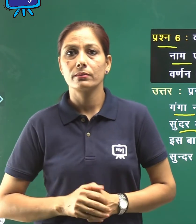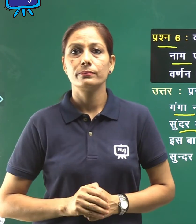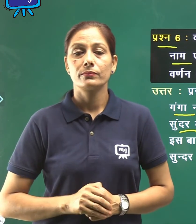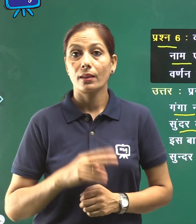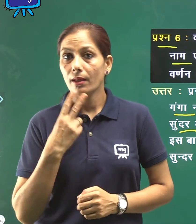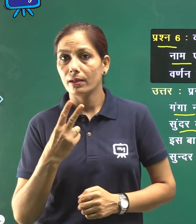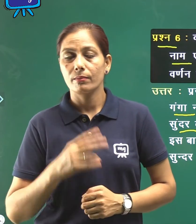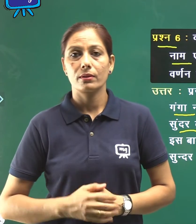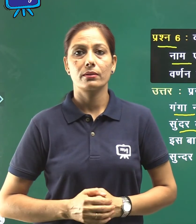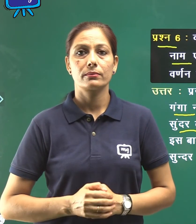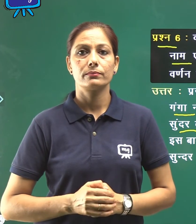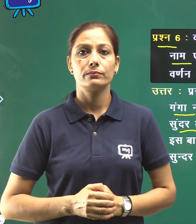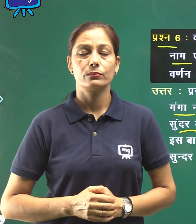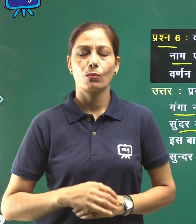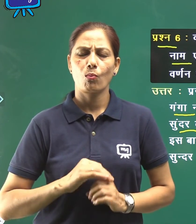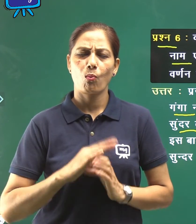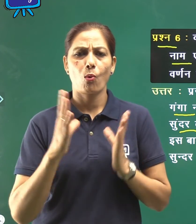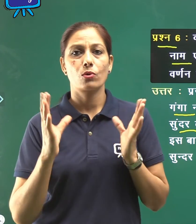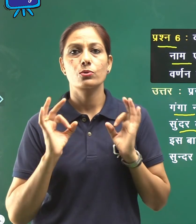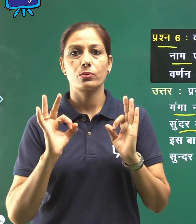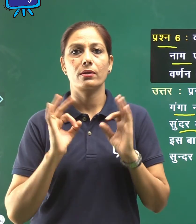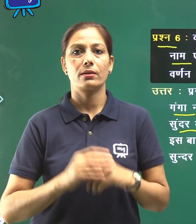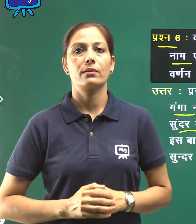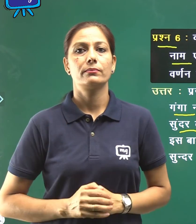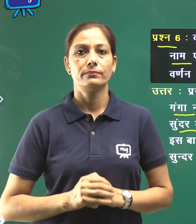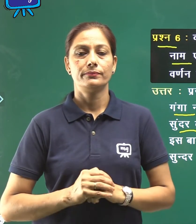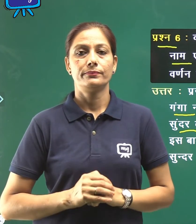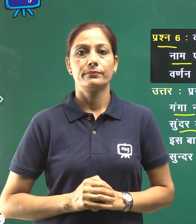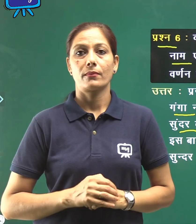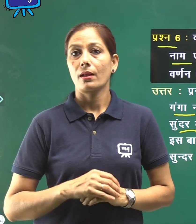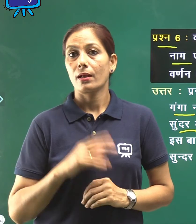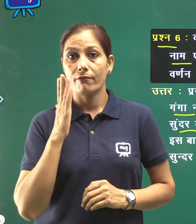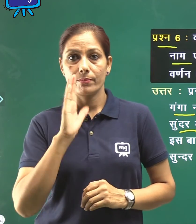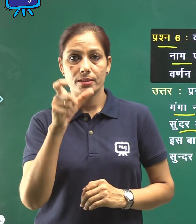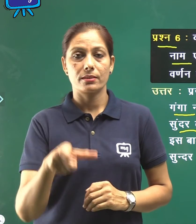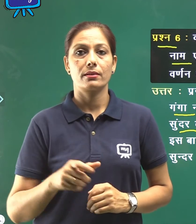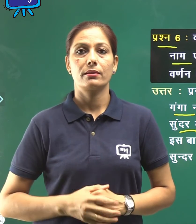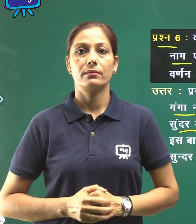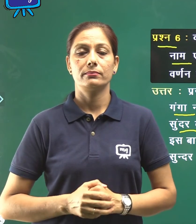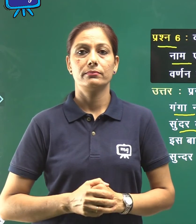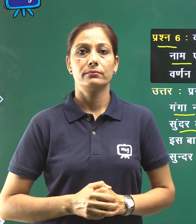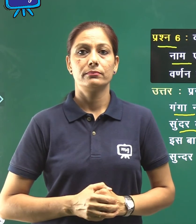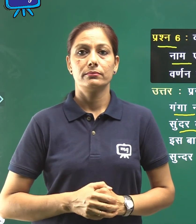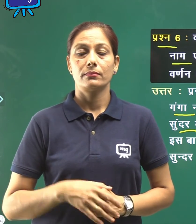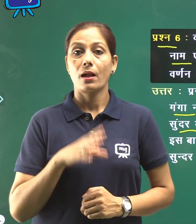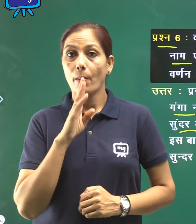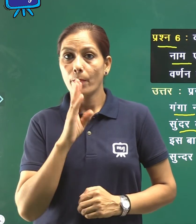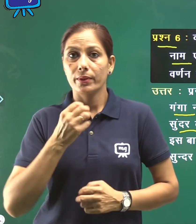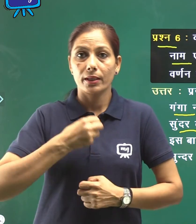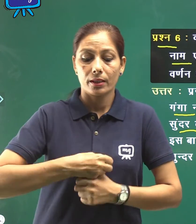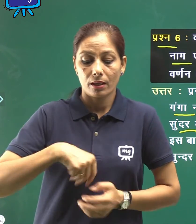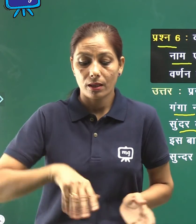देखने में बहुत सुंदर है। कवि ने गंगा नदी के